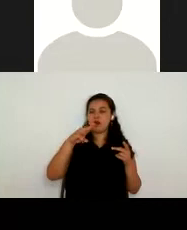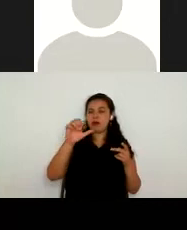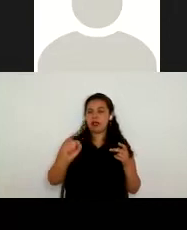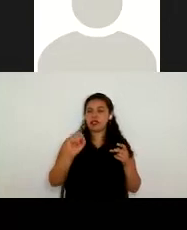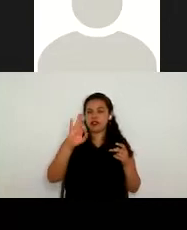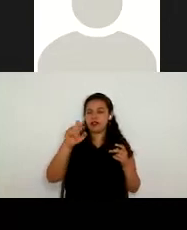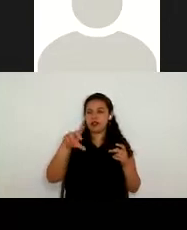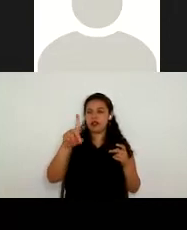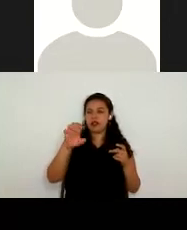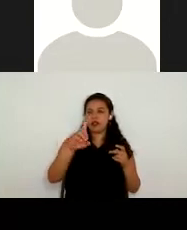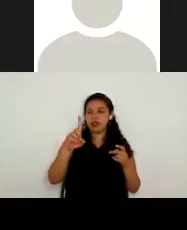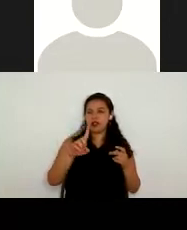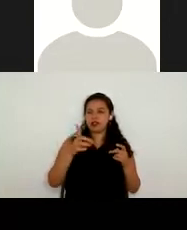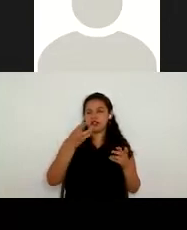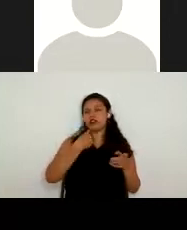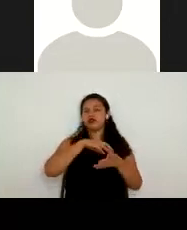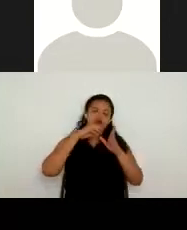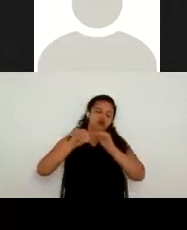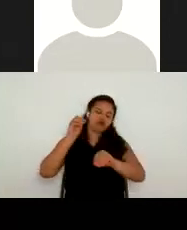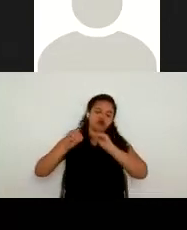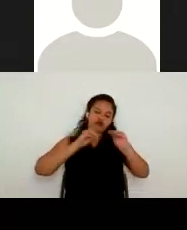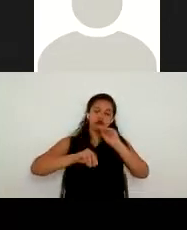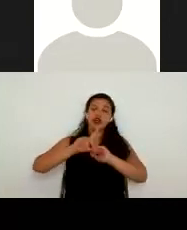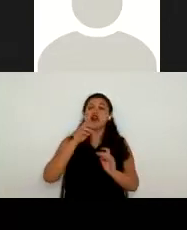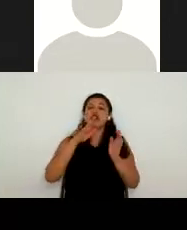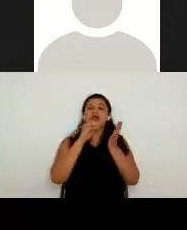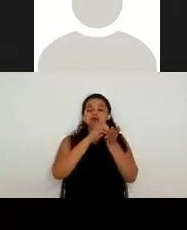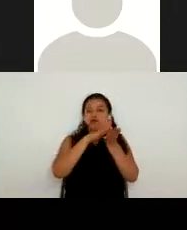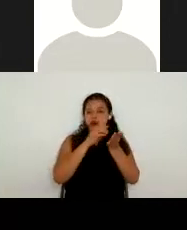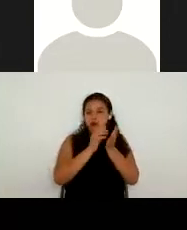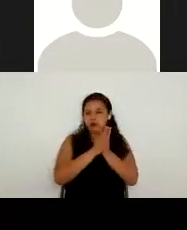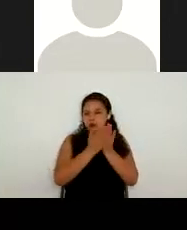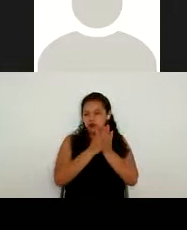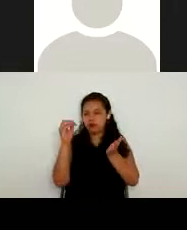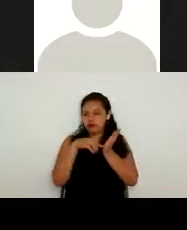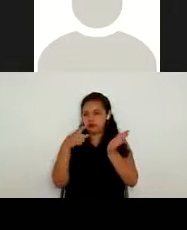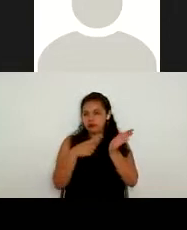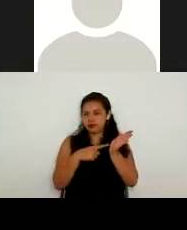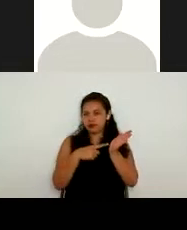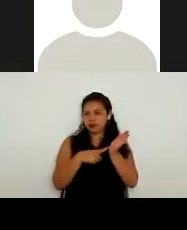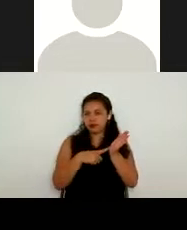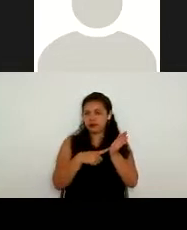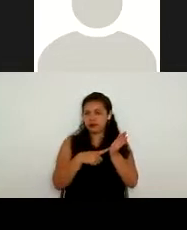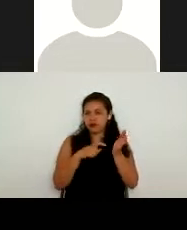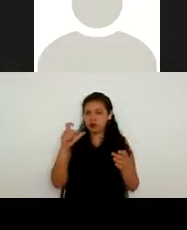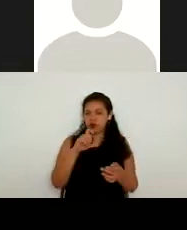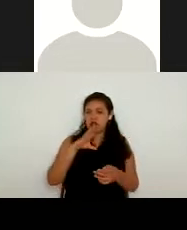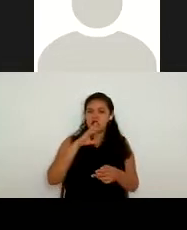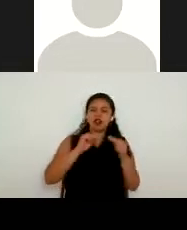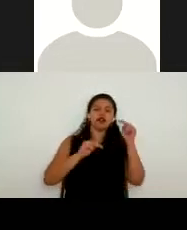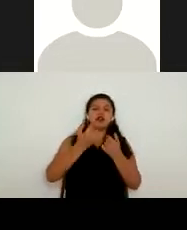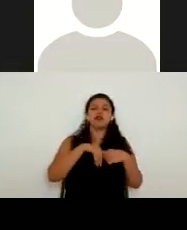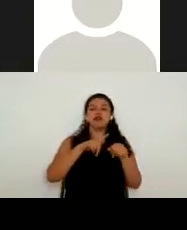se publicó en ese diccionario generalmente se utiliza para la clasificación socioeconómica